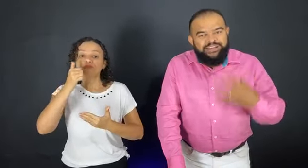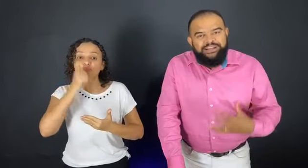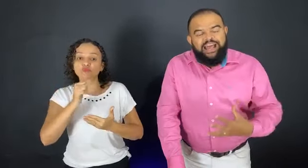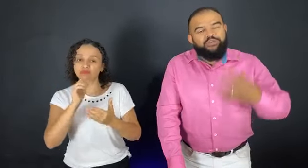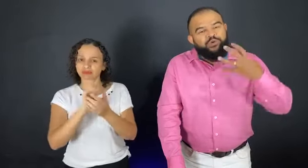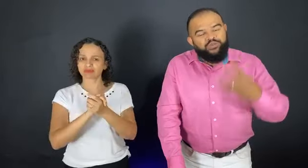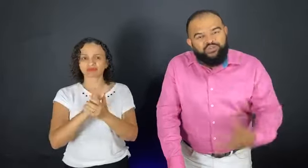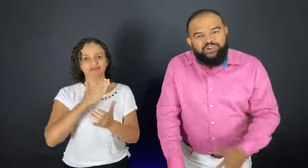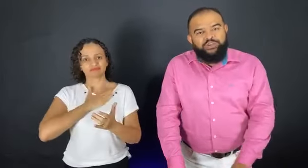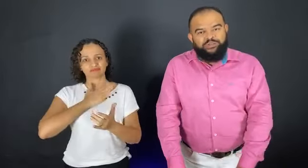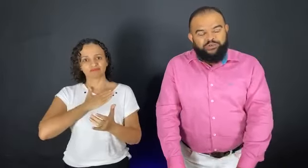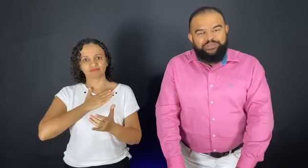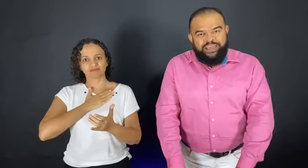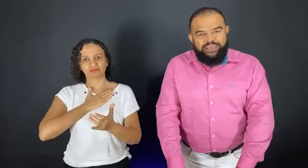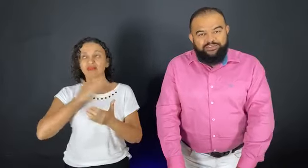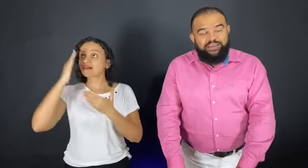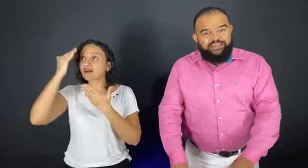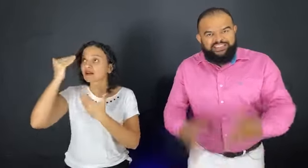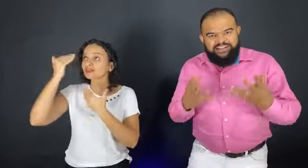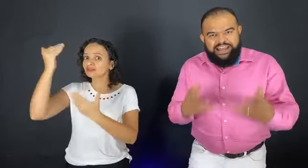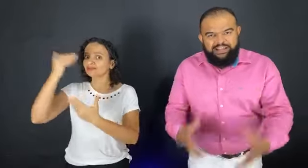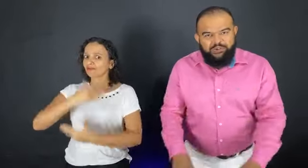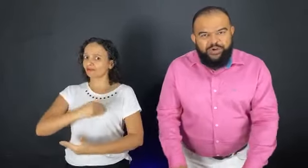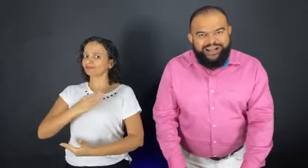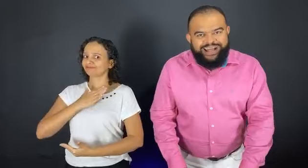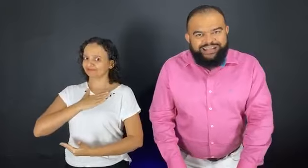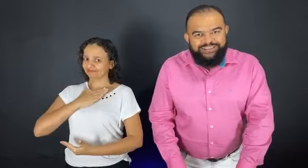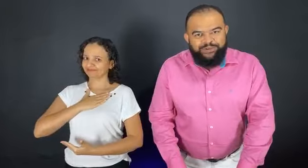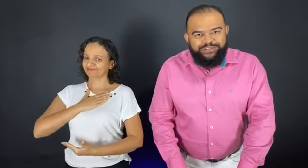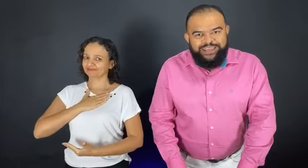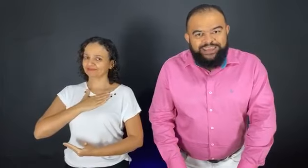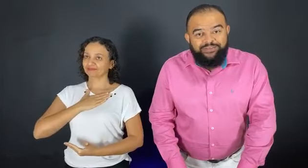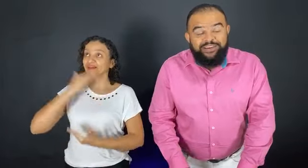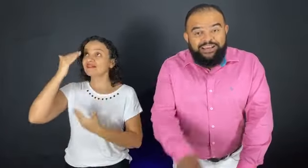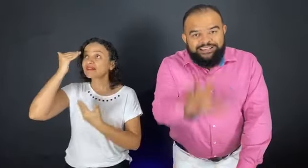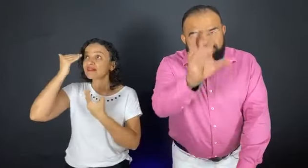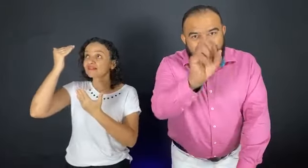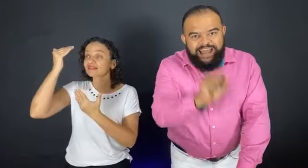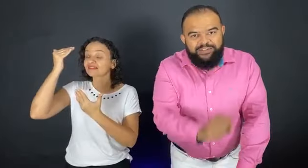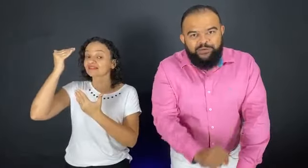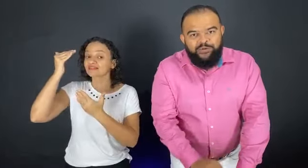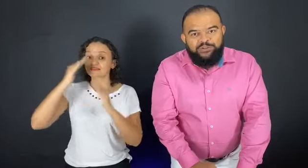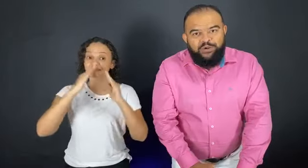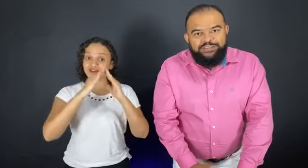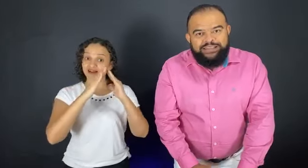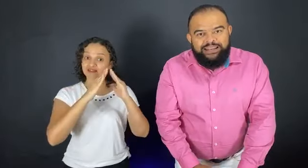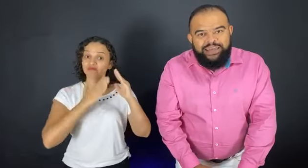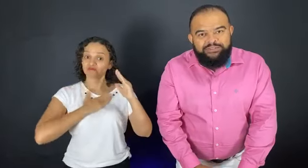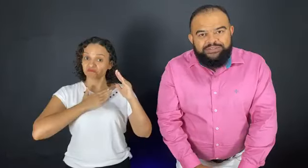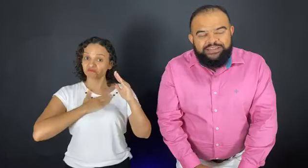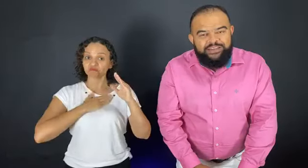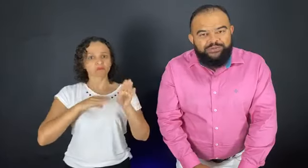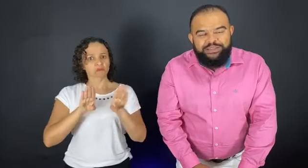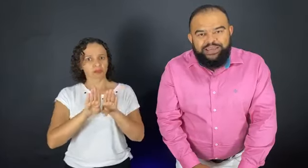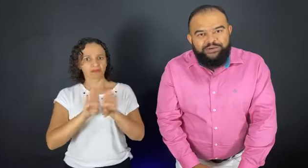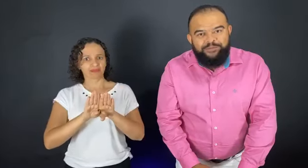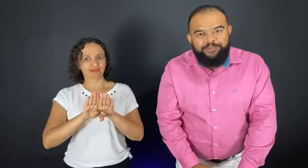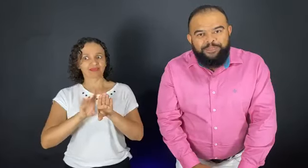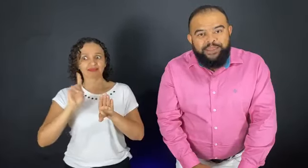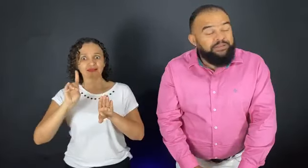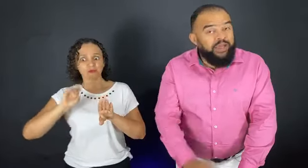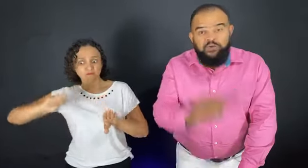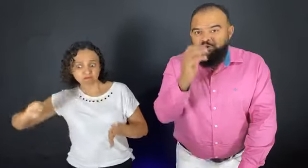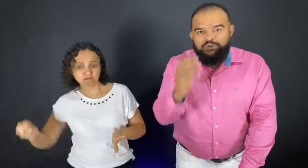Deus. Ser grato com os filhos que eu tenho. Ser grato com a casa que eu tenho. Ser grato com os dons e talentos que Deus me